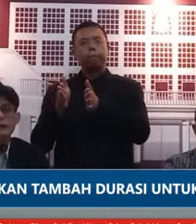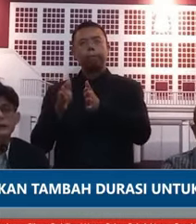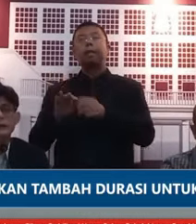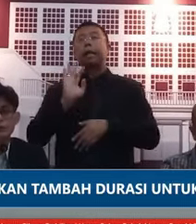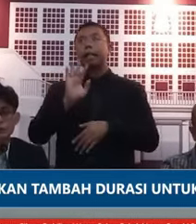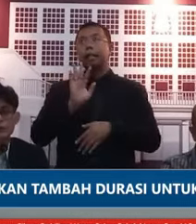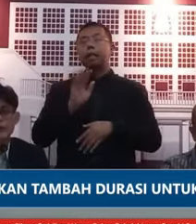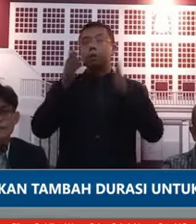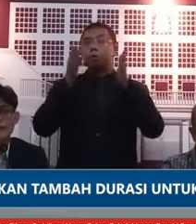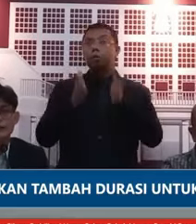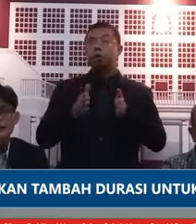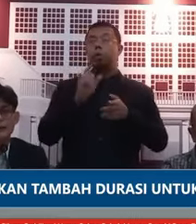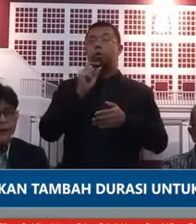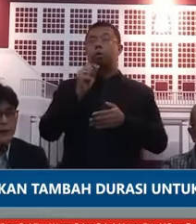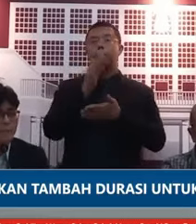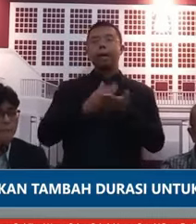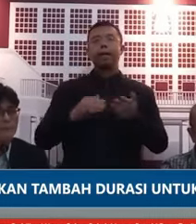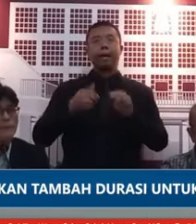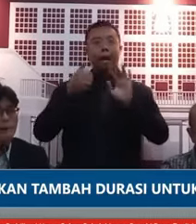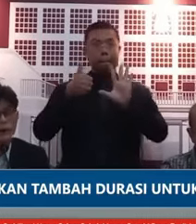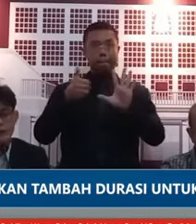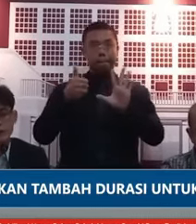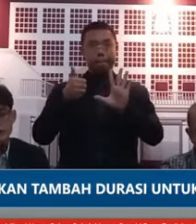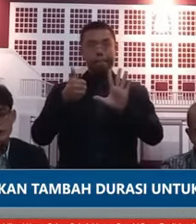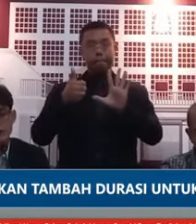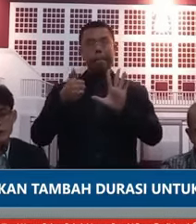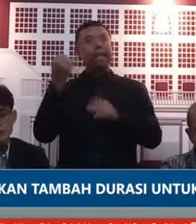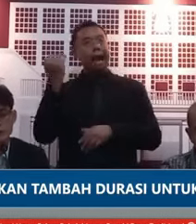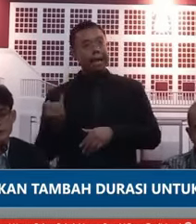JCC Senayan pukul 7 malam nanti.